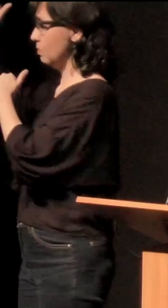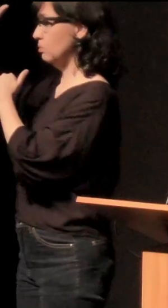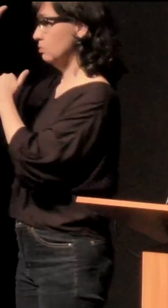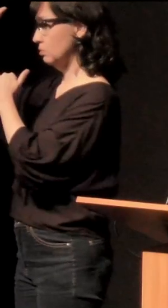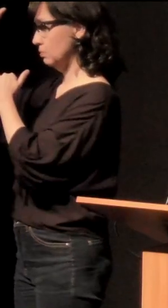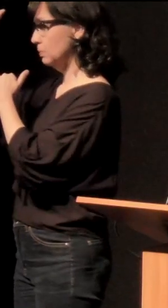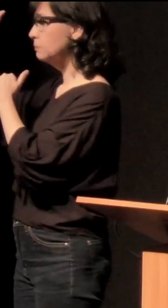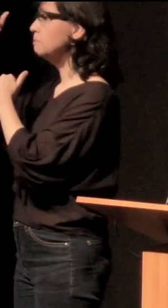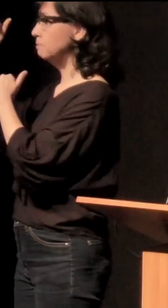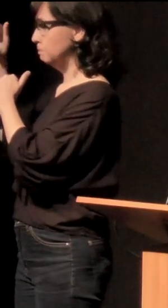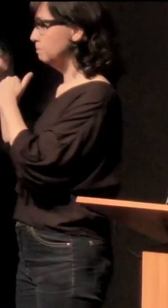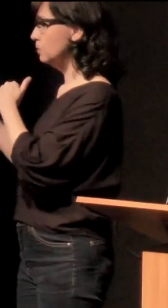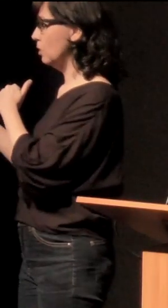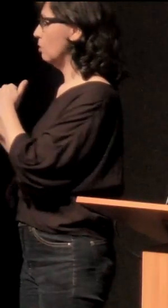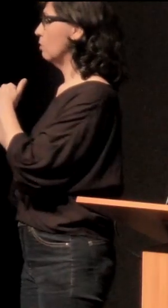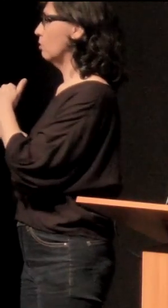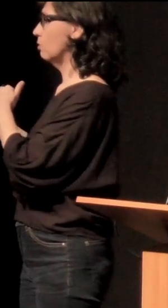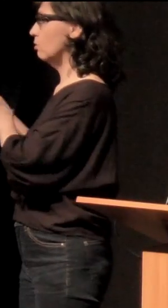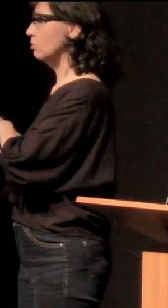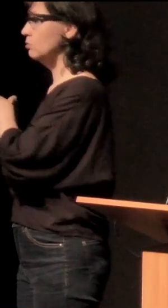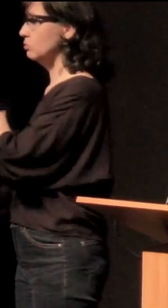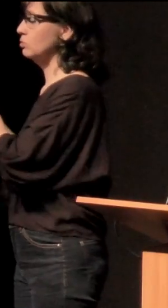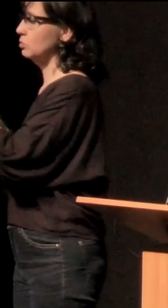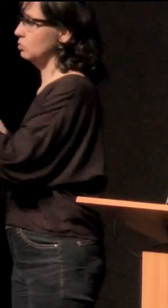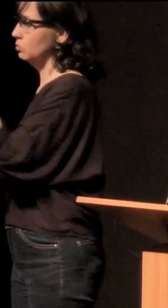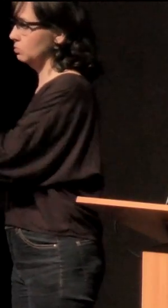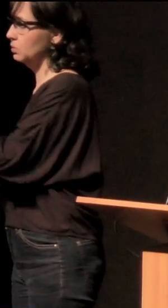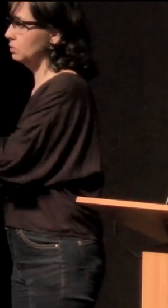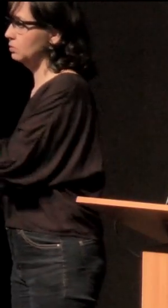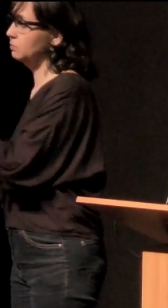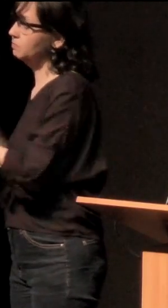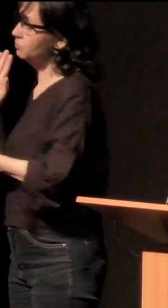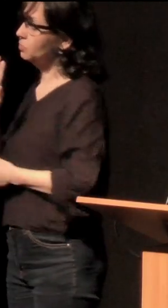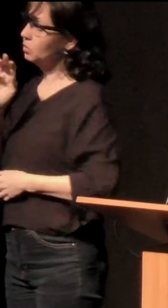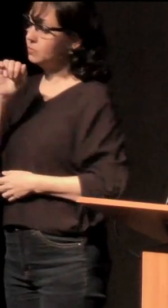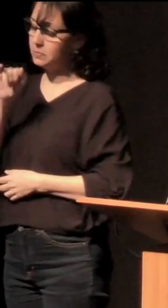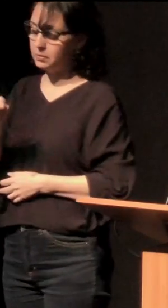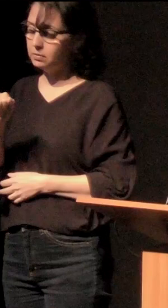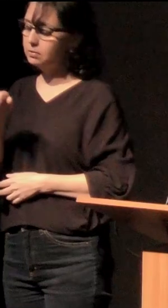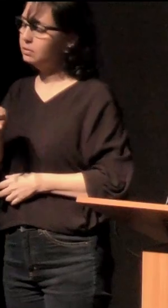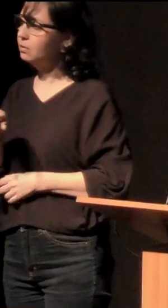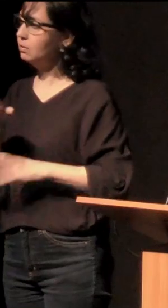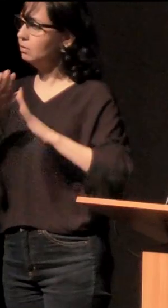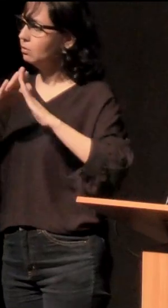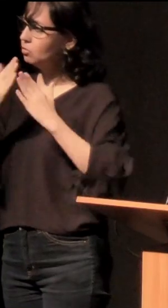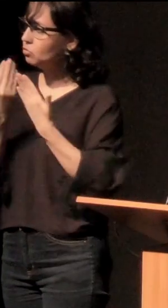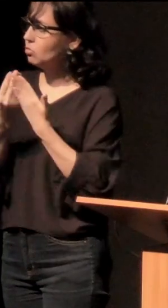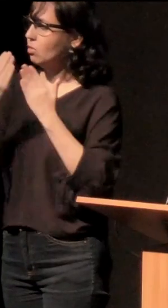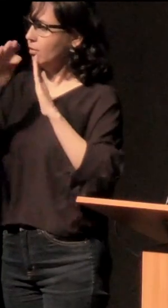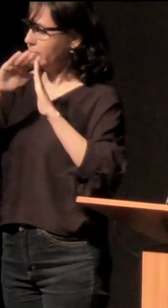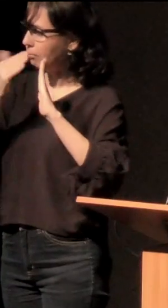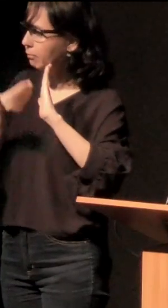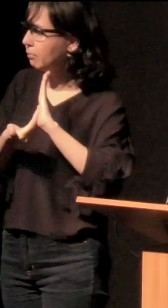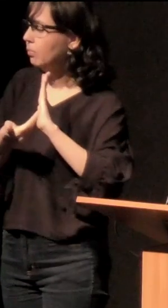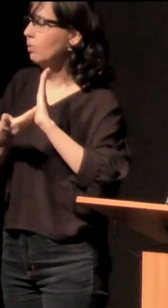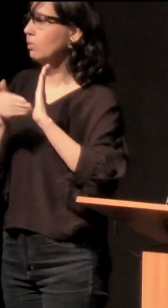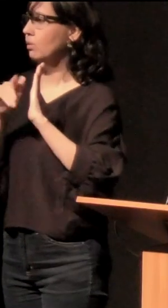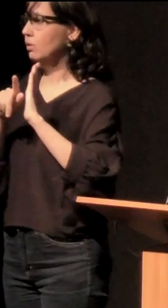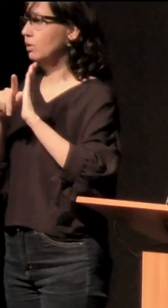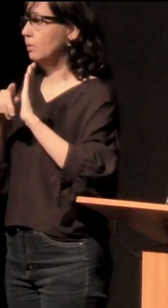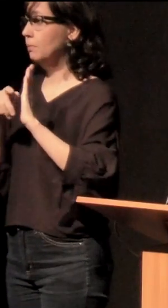então se uma escola tá no território atende as crianças daquele território né é você